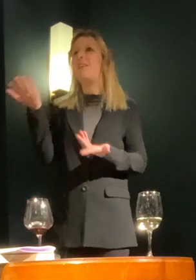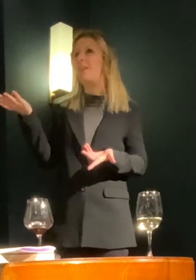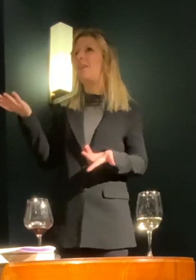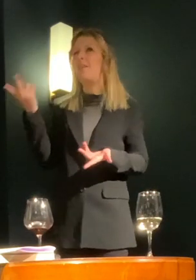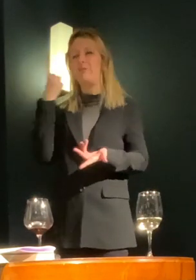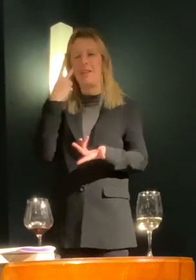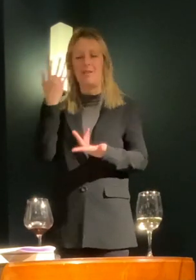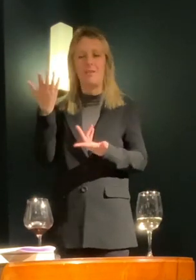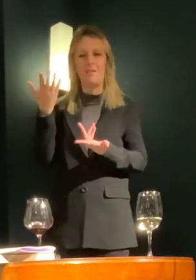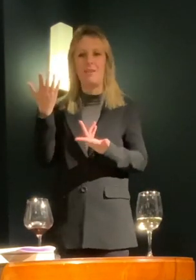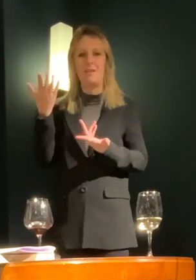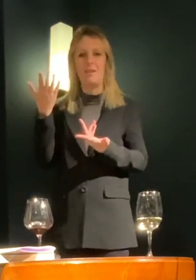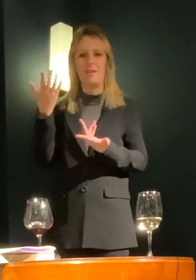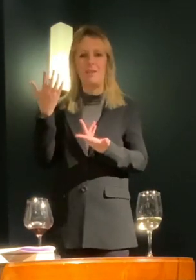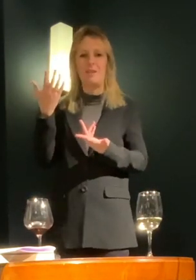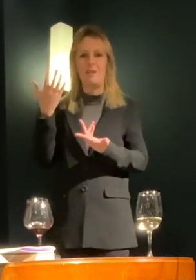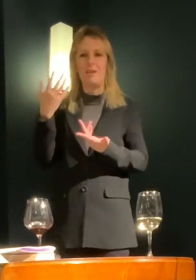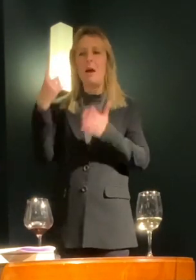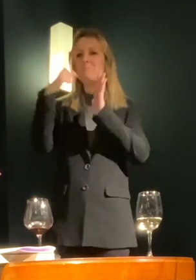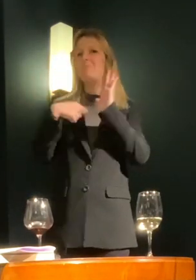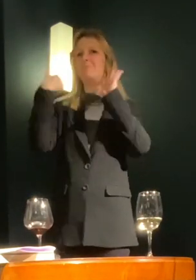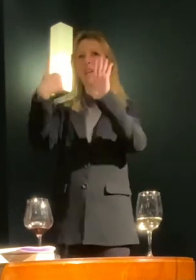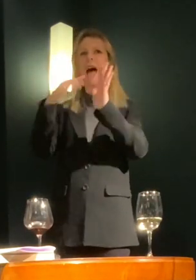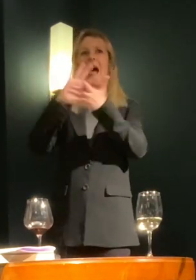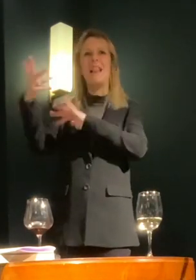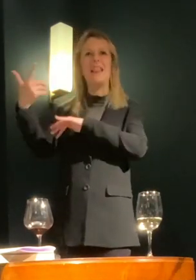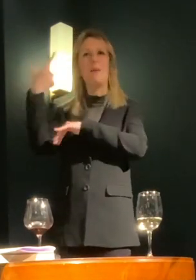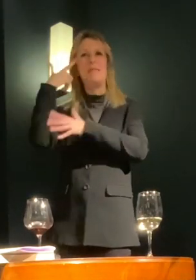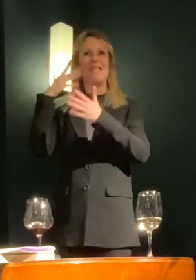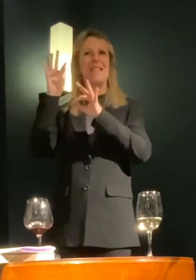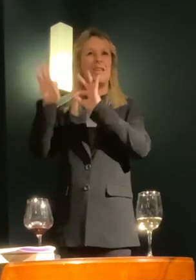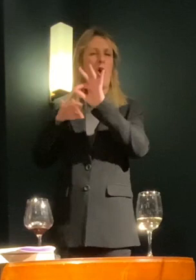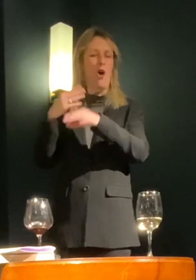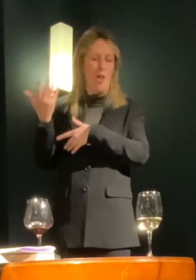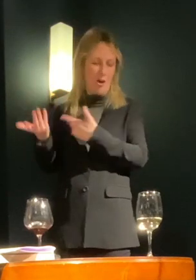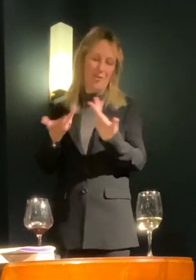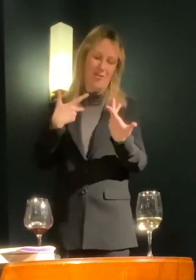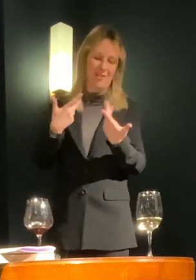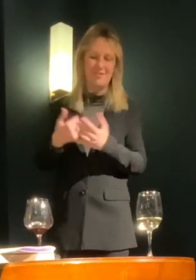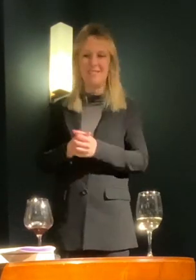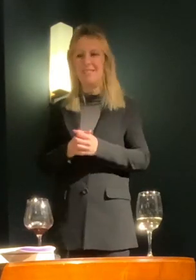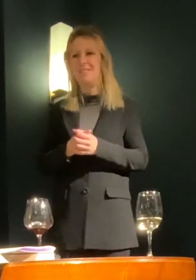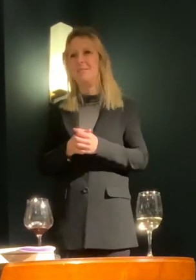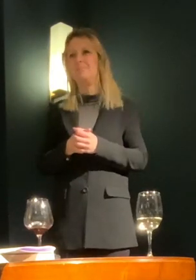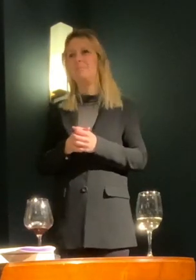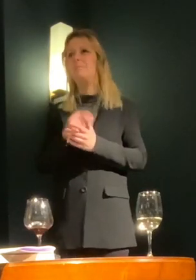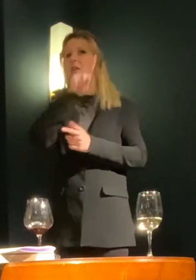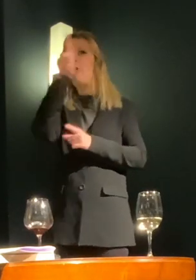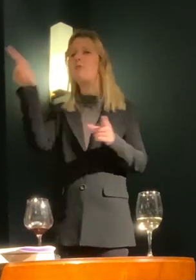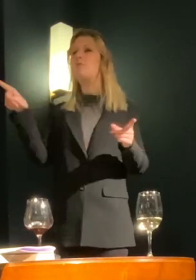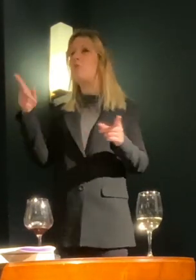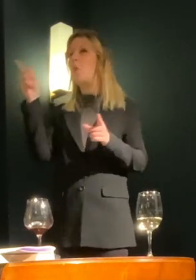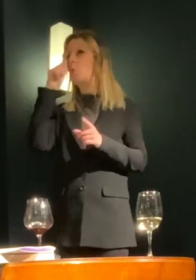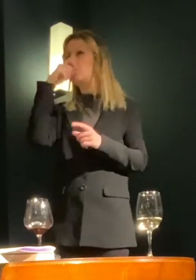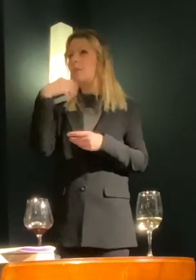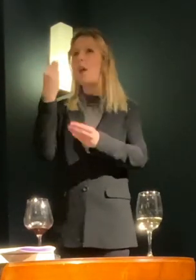questa cosa, altri 6 mesi d'analisi me l'ha regalati, però va bene. Ultima domanda, voi avete curiosità,